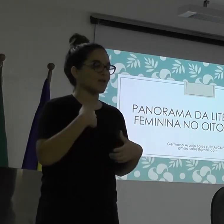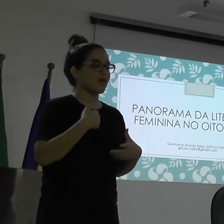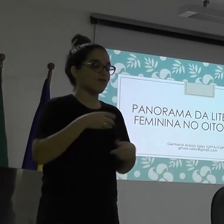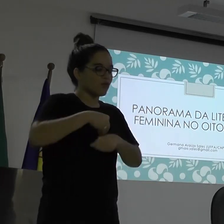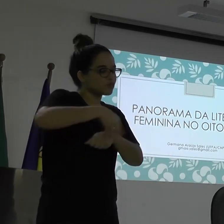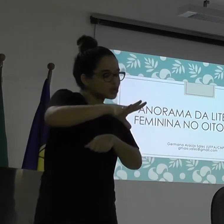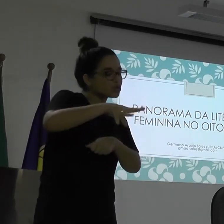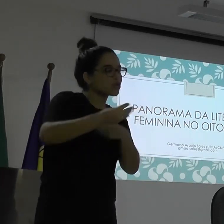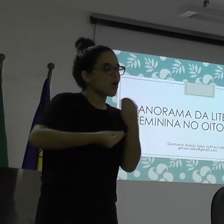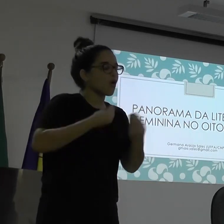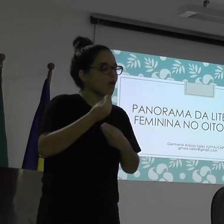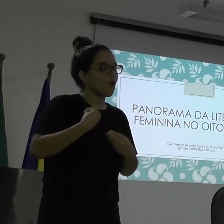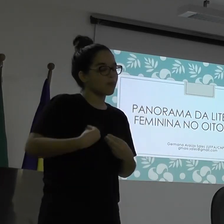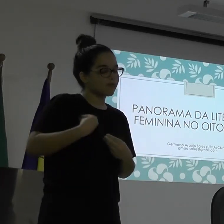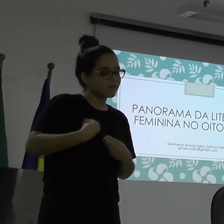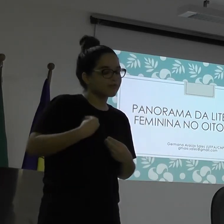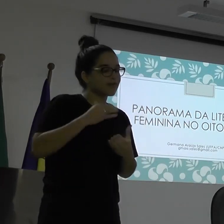livro.